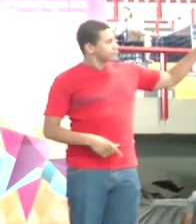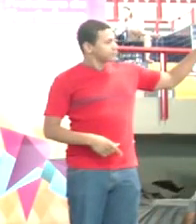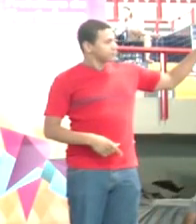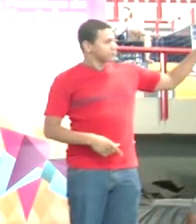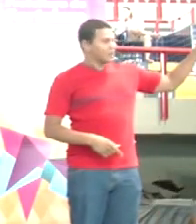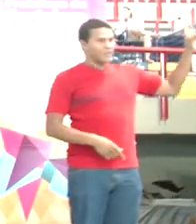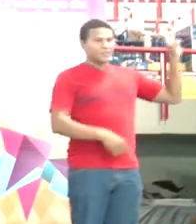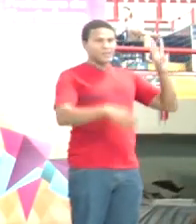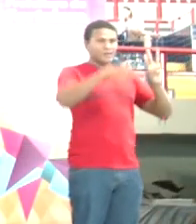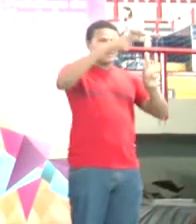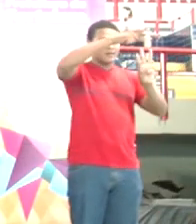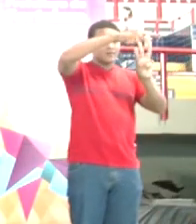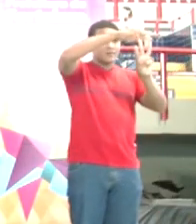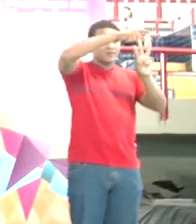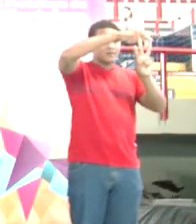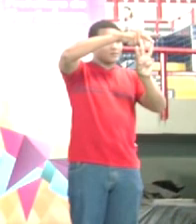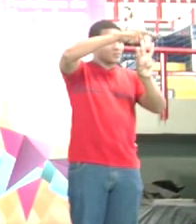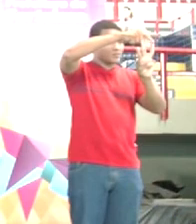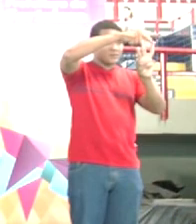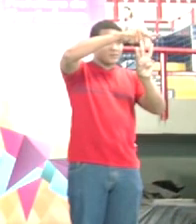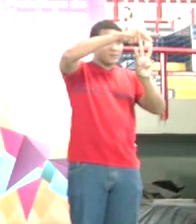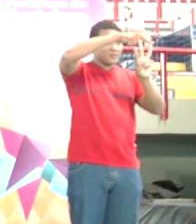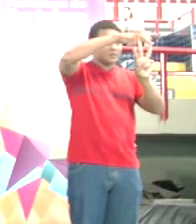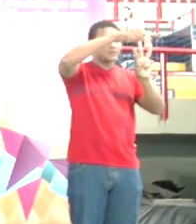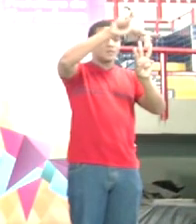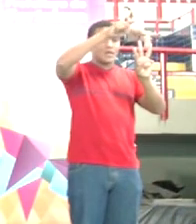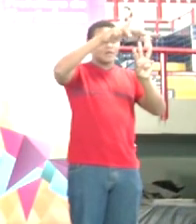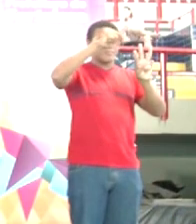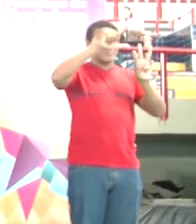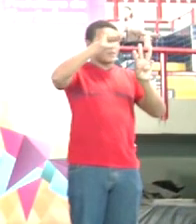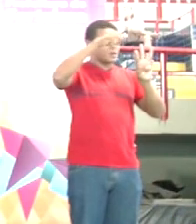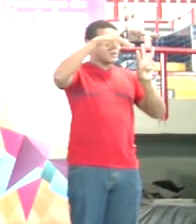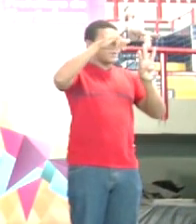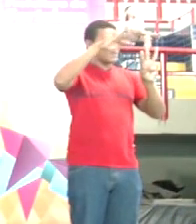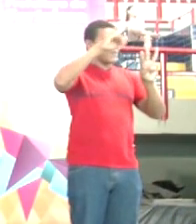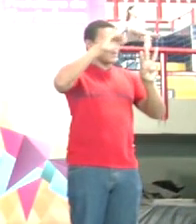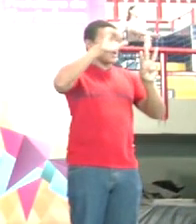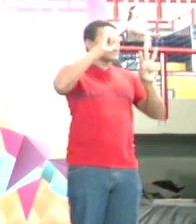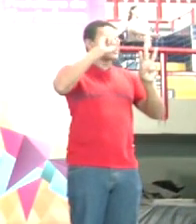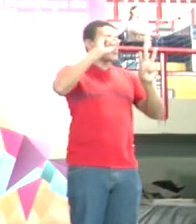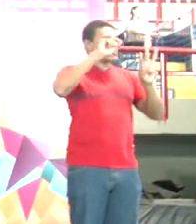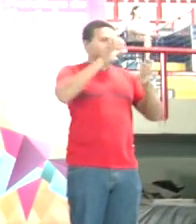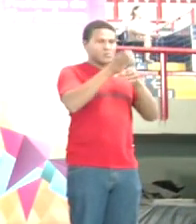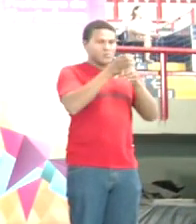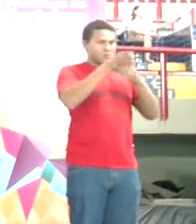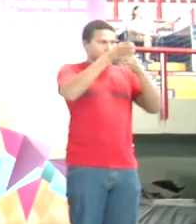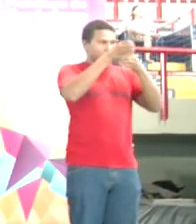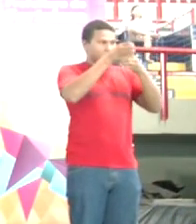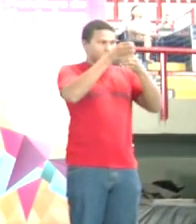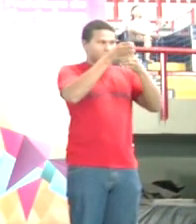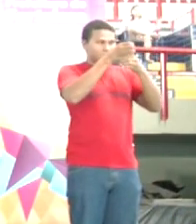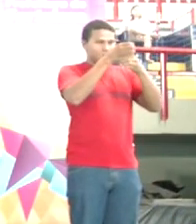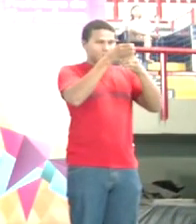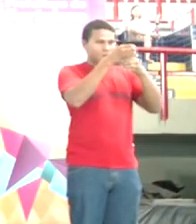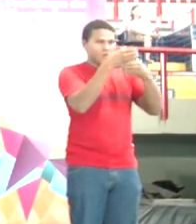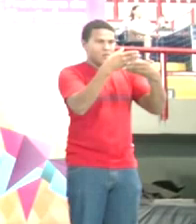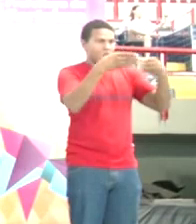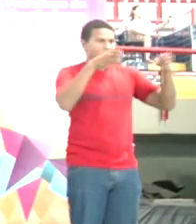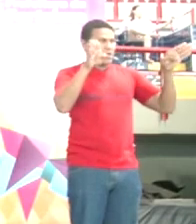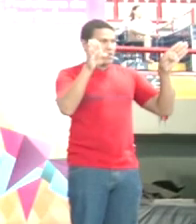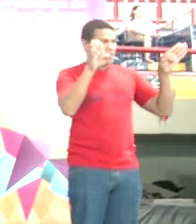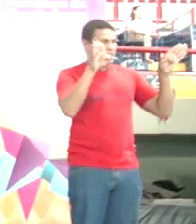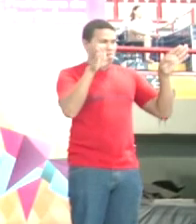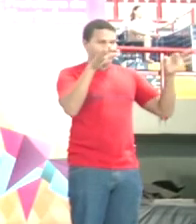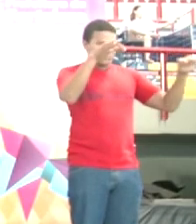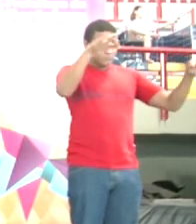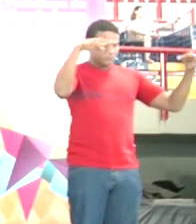3. Está vendo o retângulo e as bases. Coisa importante, pessoal. Nessa figura planificada, que